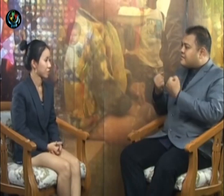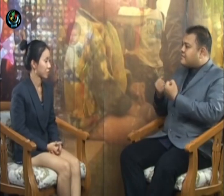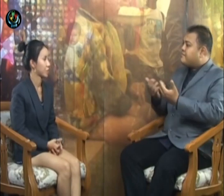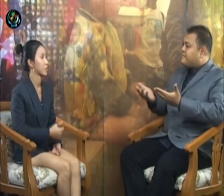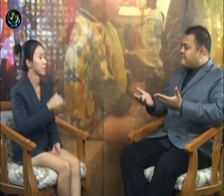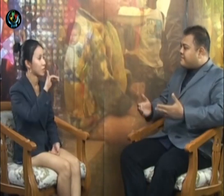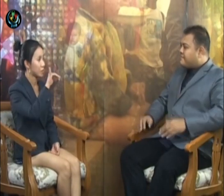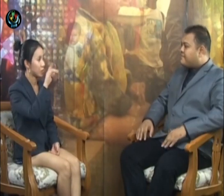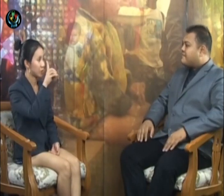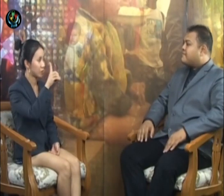နန္ဒလွင်ပါအလုတ်တာဝန်ရဲ့ယာရုကိုပြောပြပါ